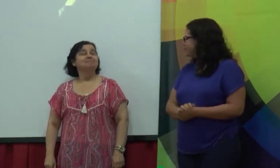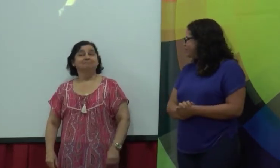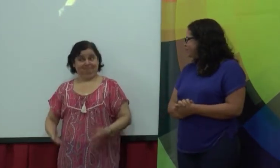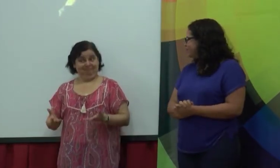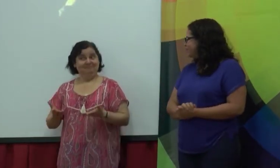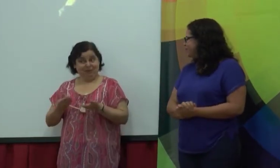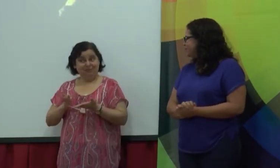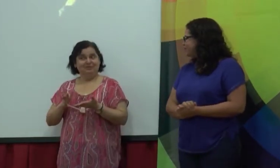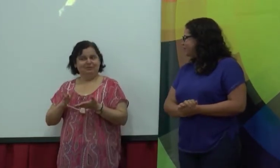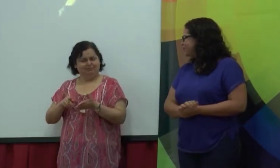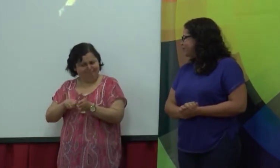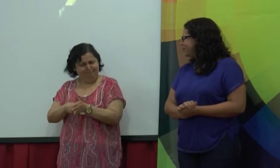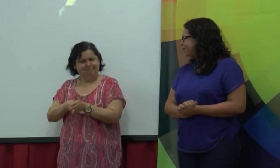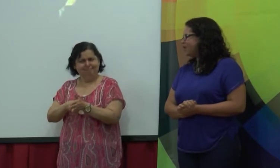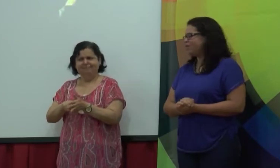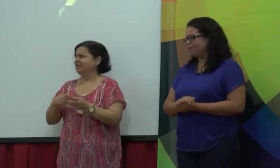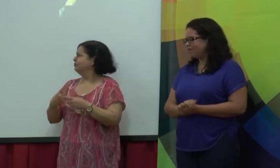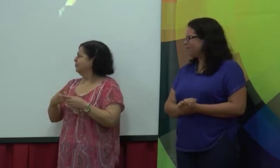doutrina espírita.